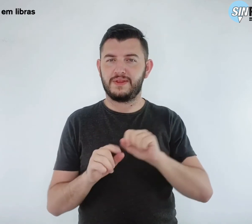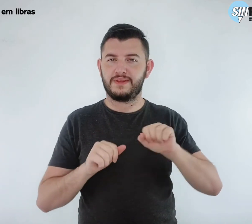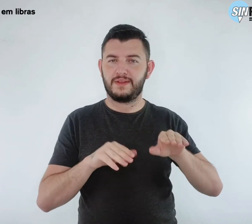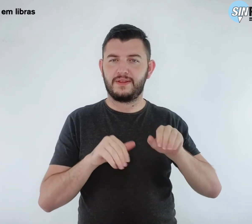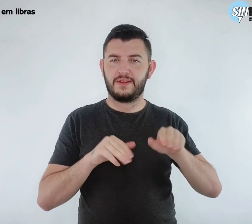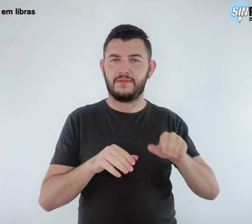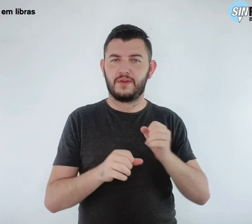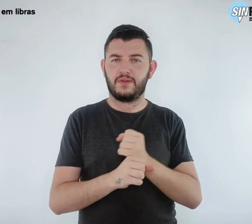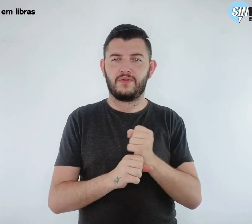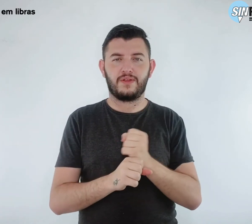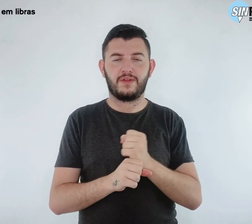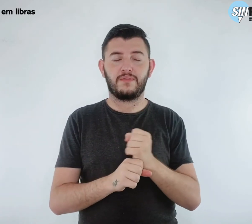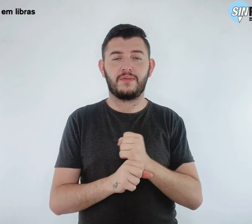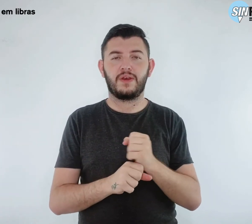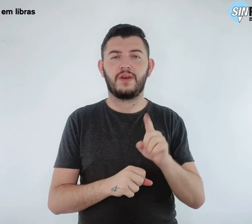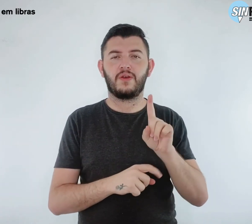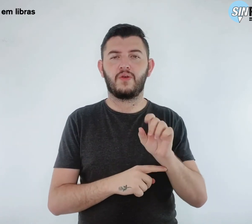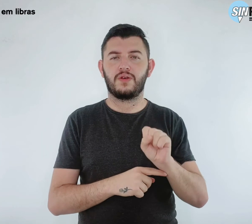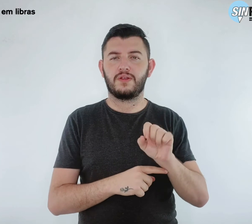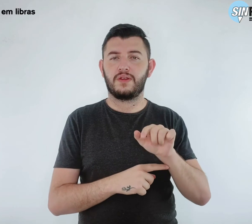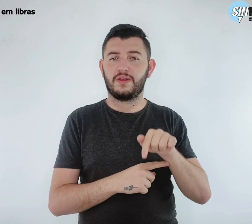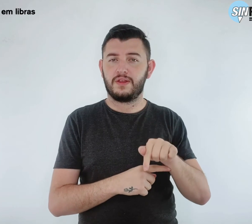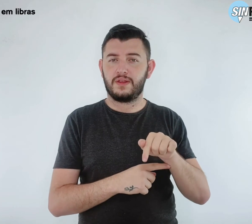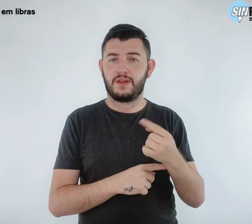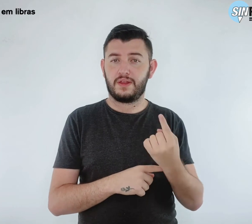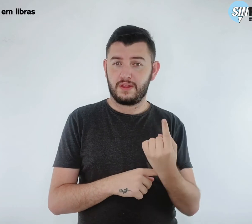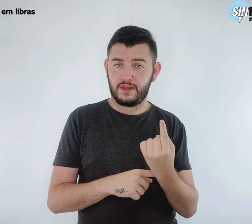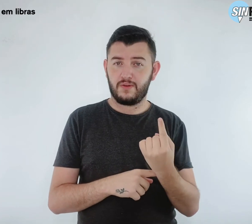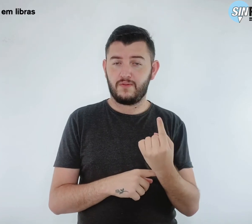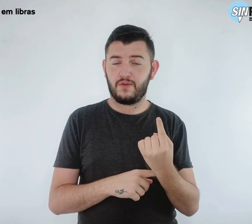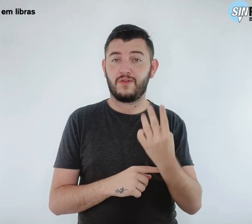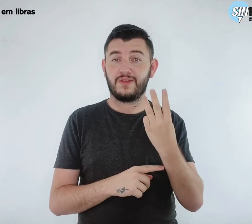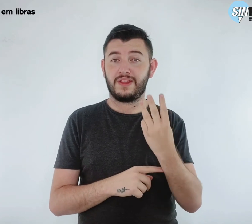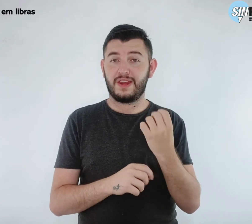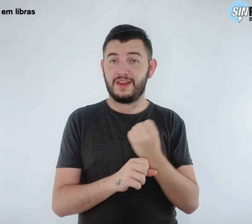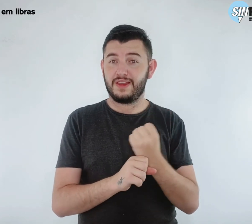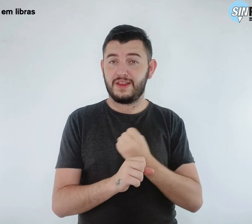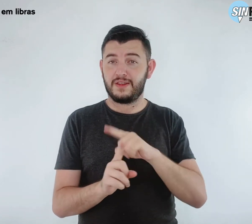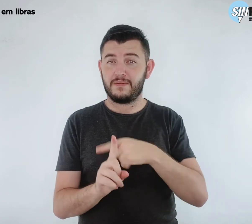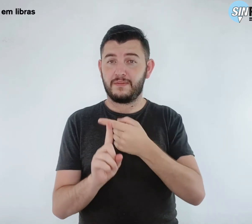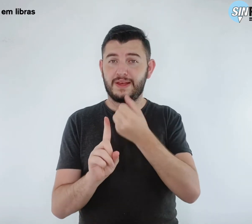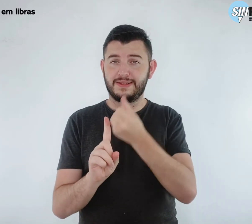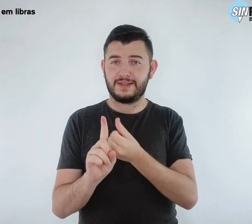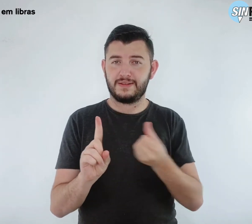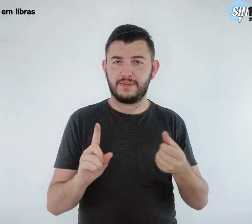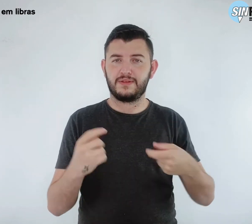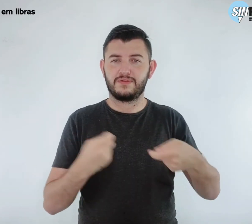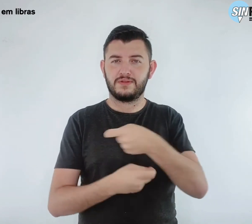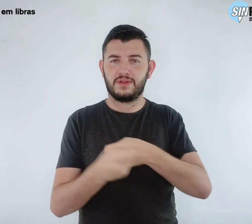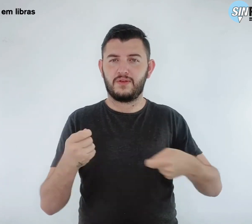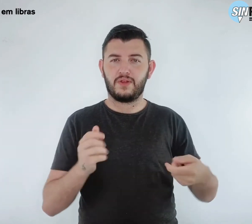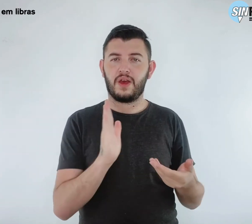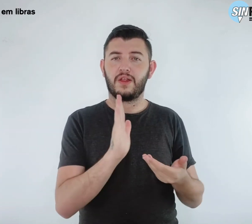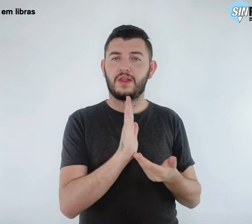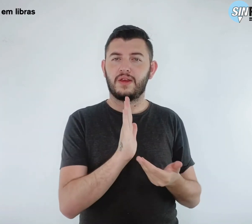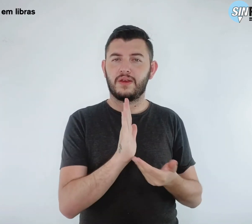setembro de 1871, foram 3 meses e meio de negociações na Câmara dos